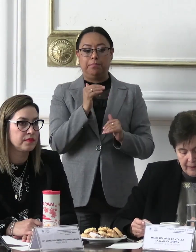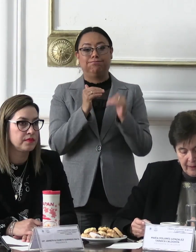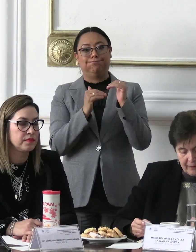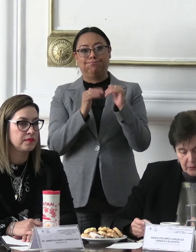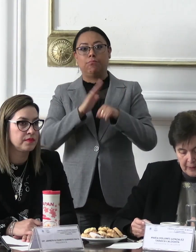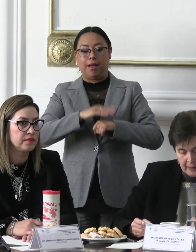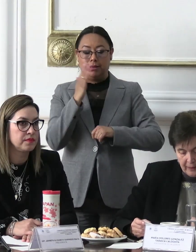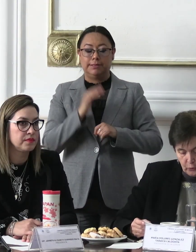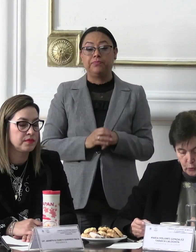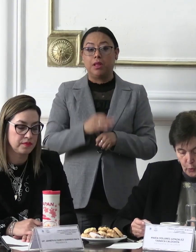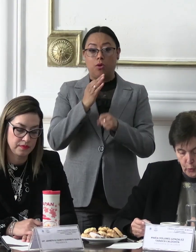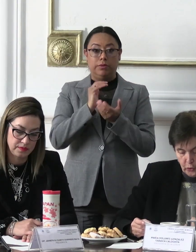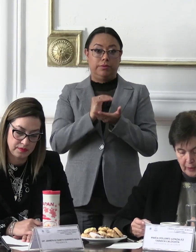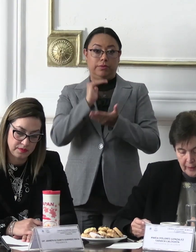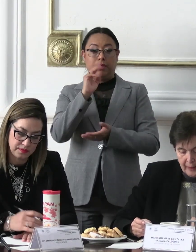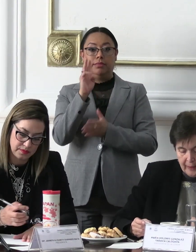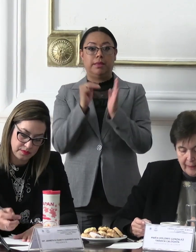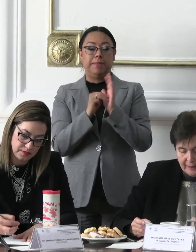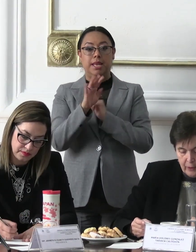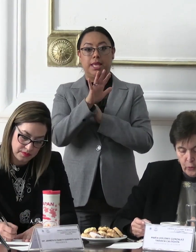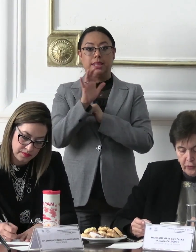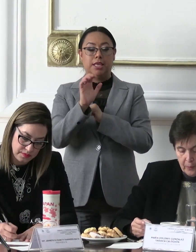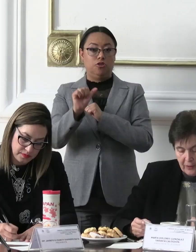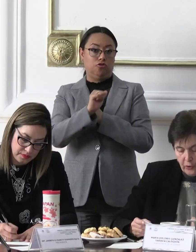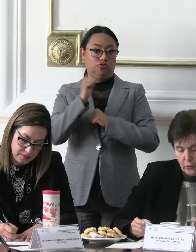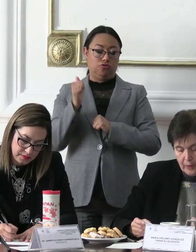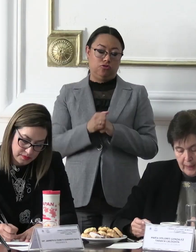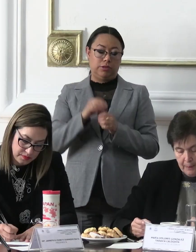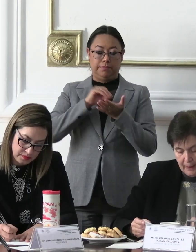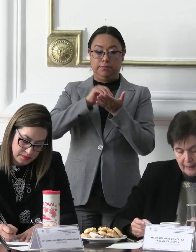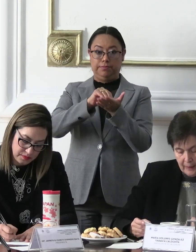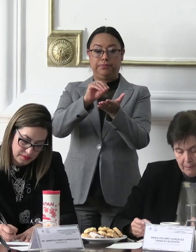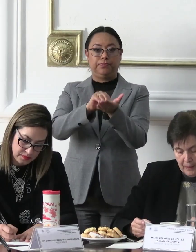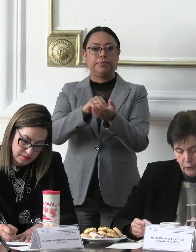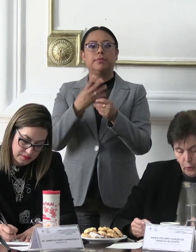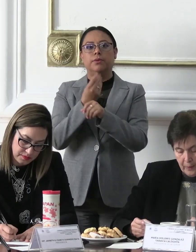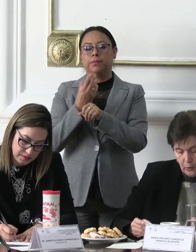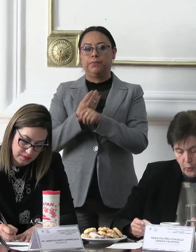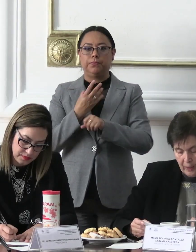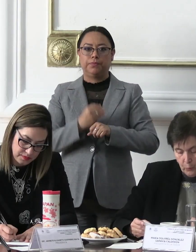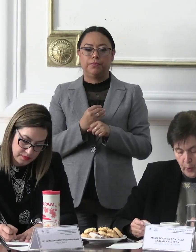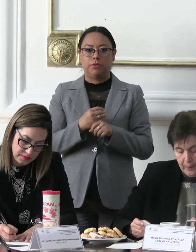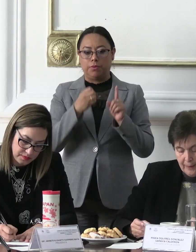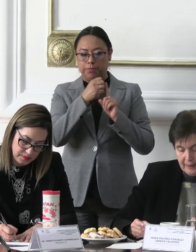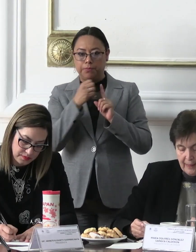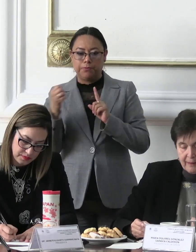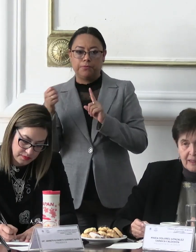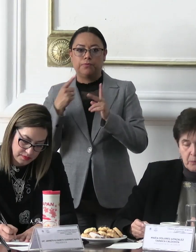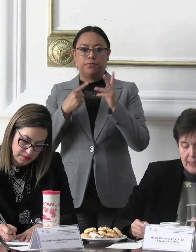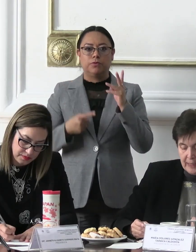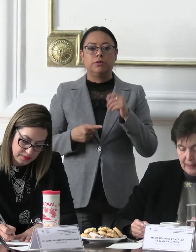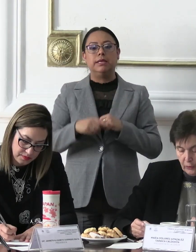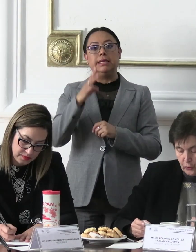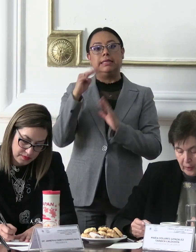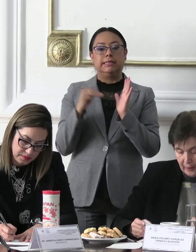la partida 3.511 de conservación y mantenimiento menor de inmuebles y